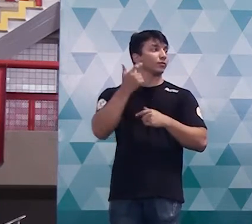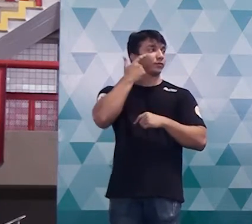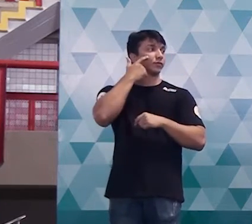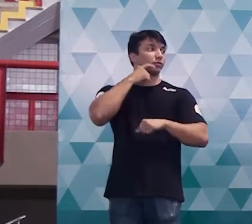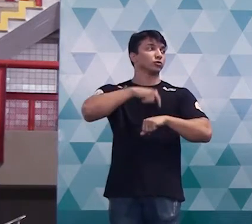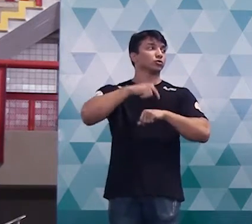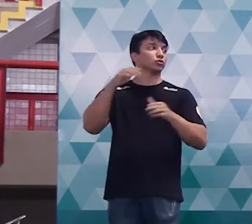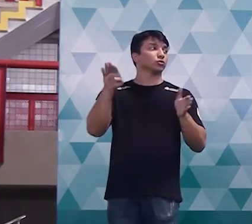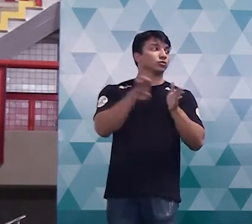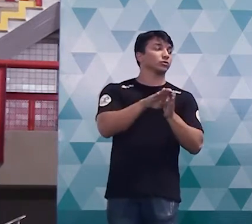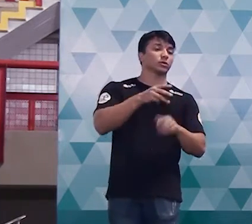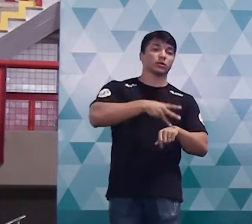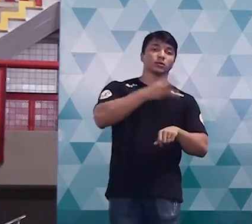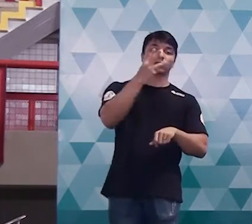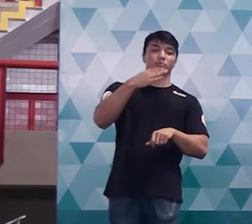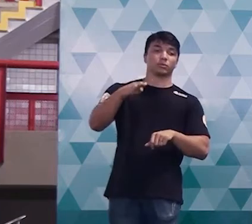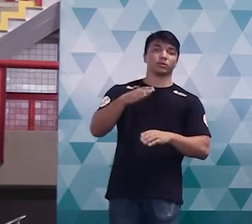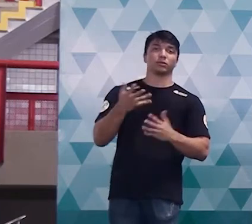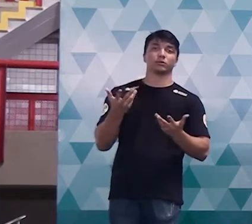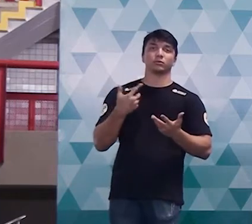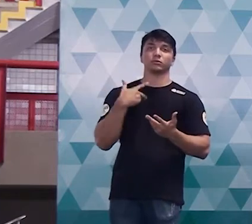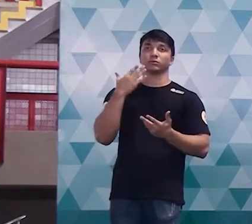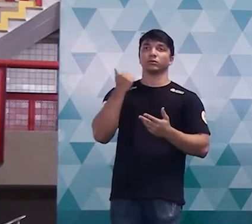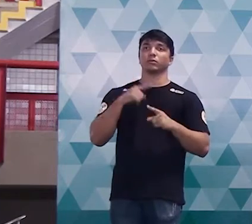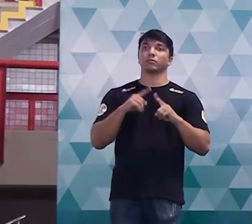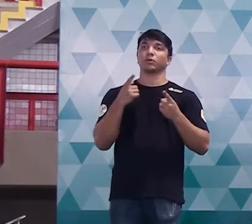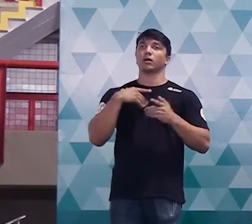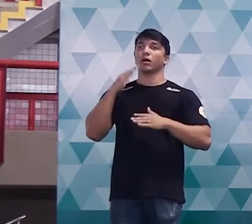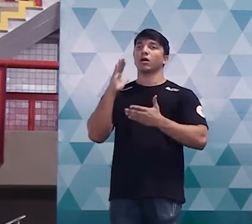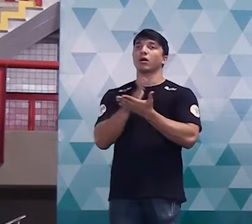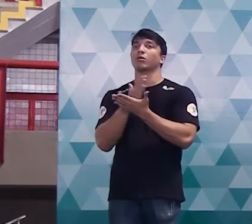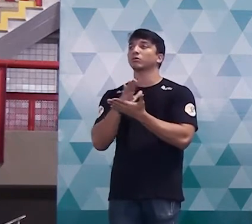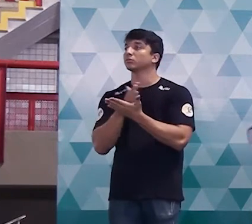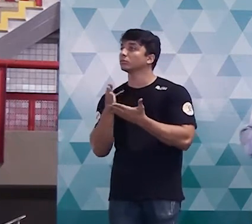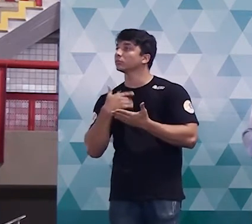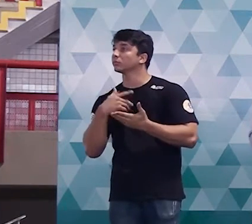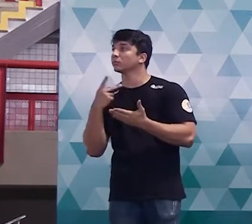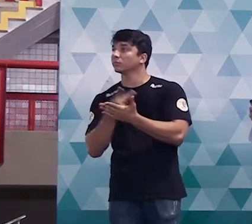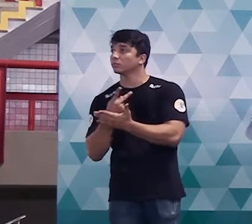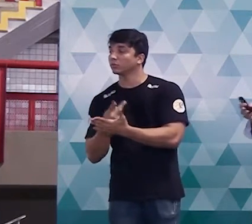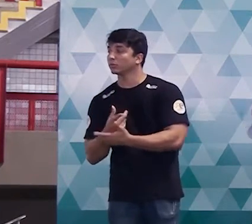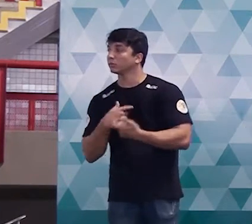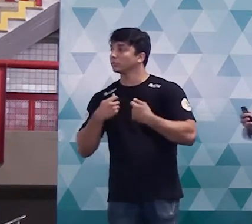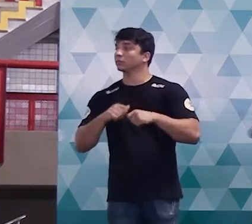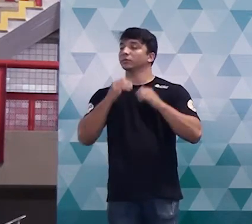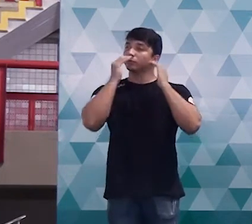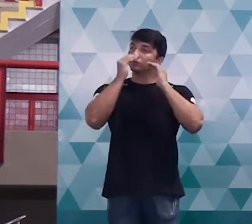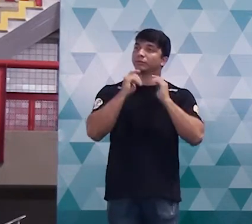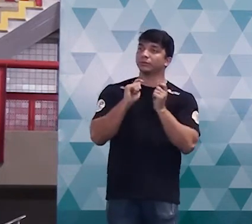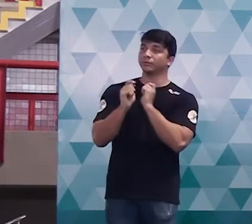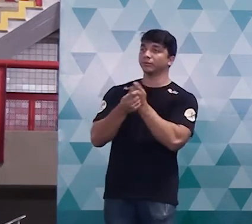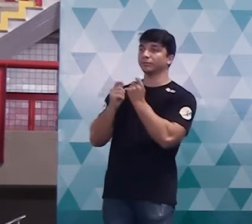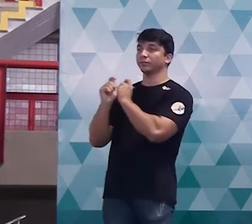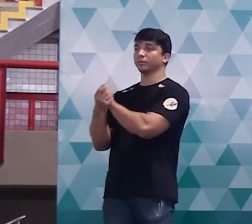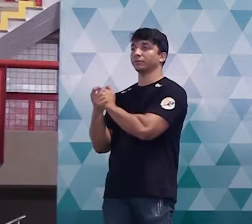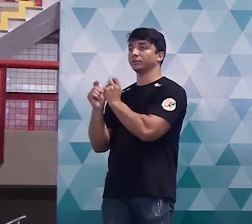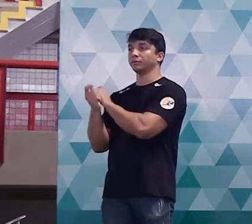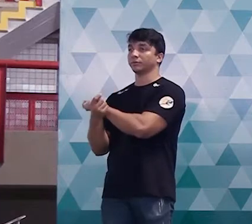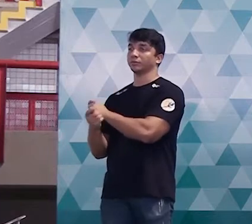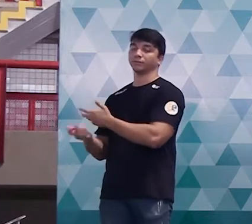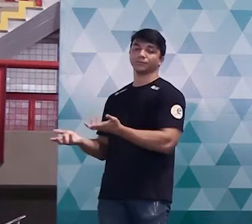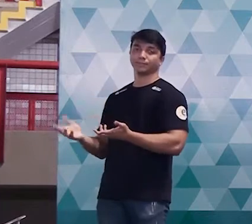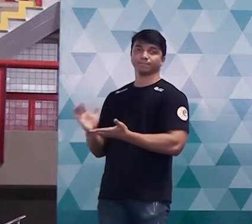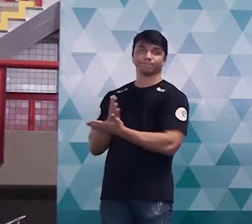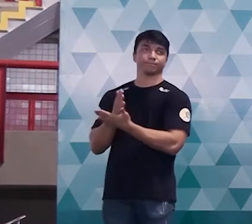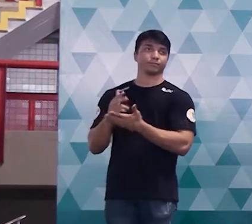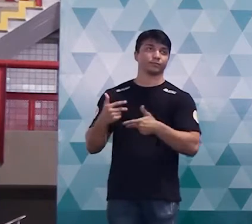era 3h30, que sabe da minha pontualidade, mas sabe que às vezes as coisas acontecem e a gente tem que se adequar aos